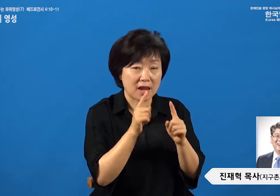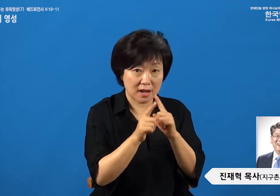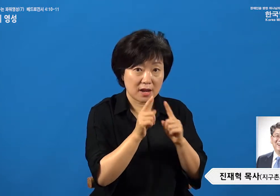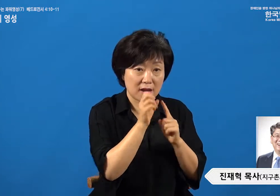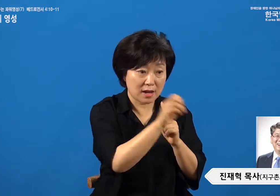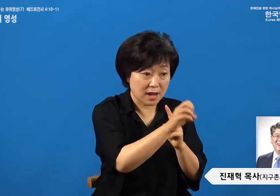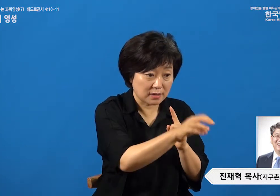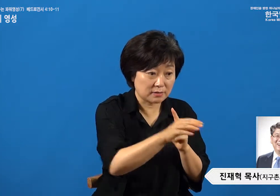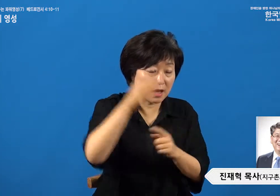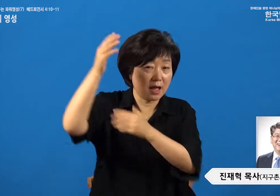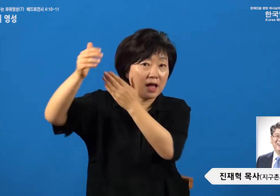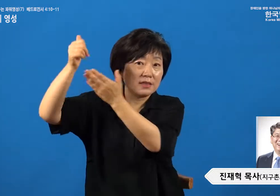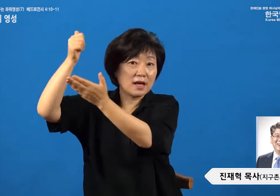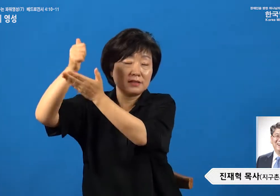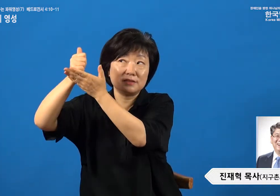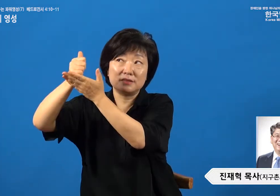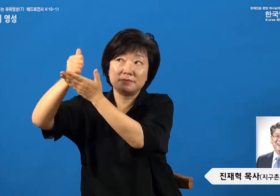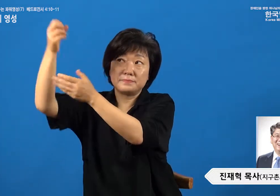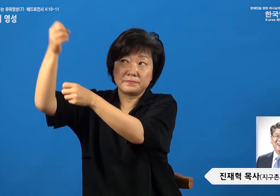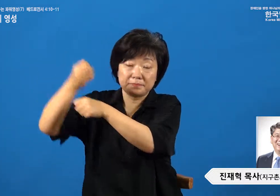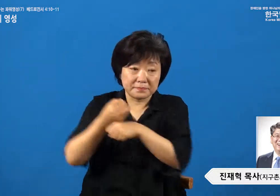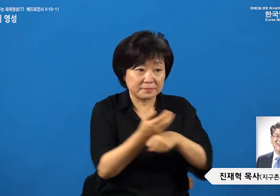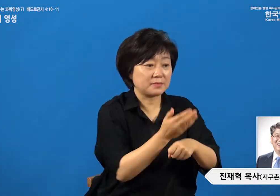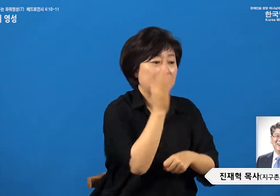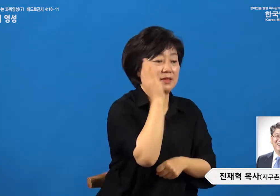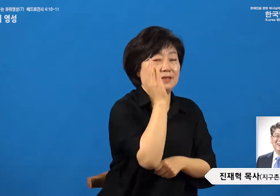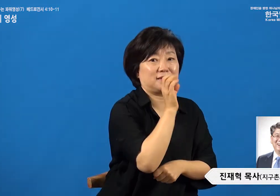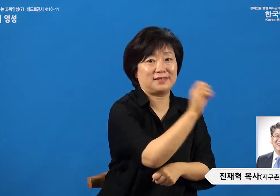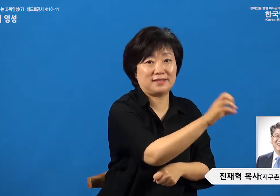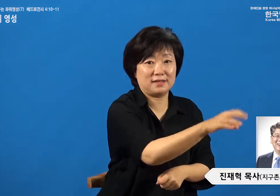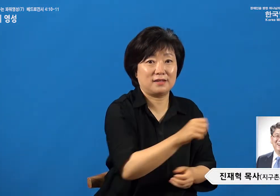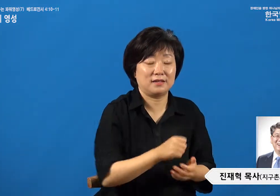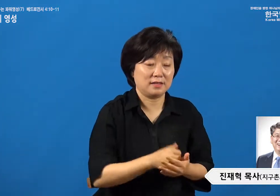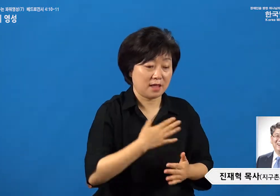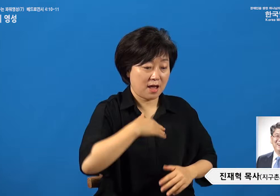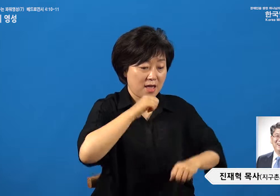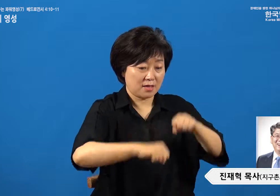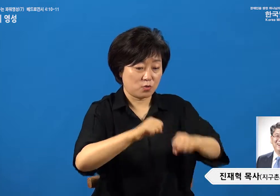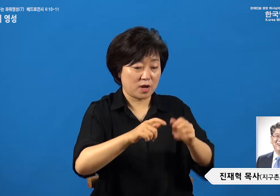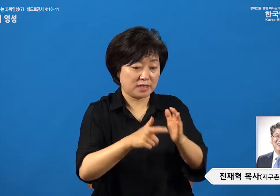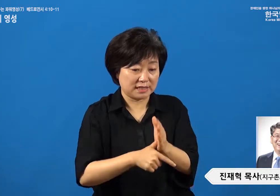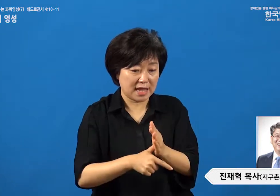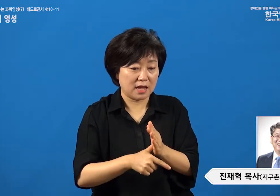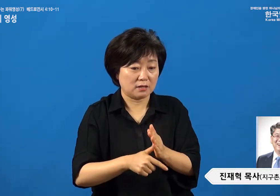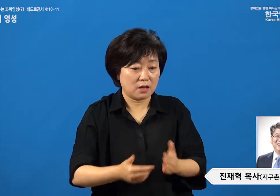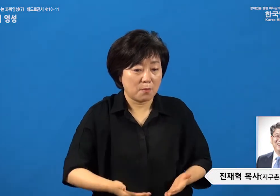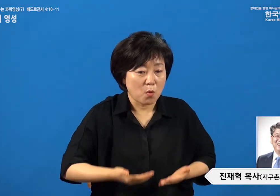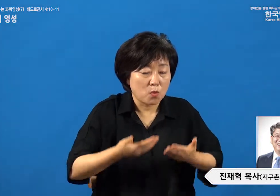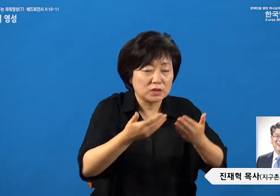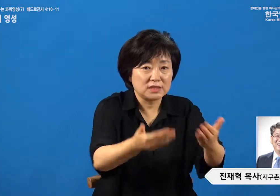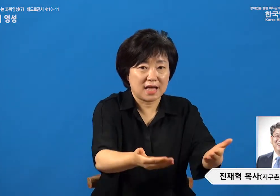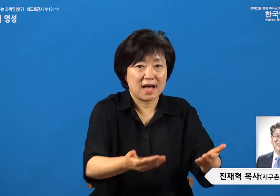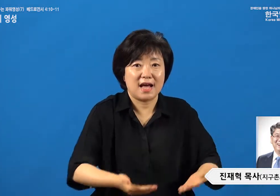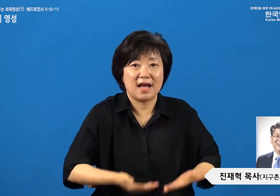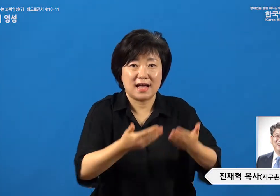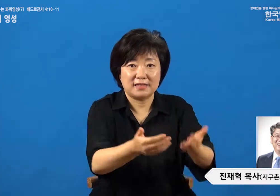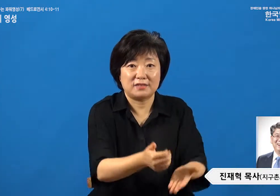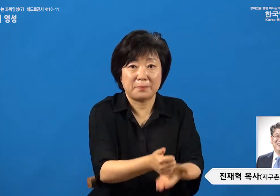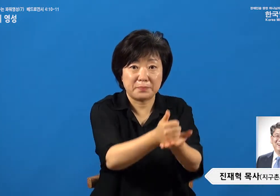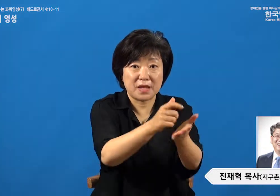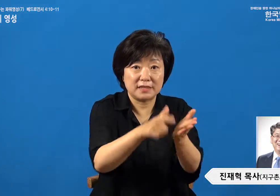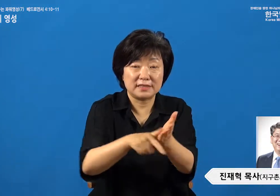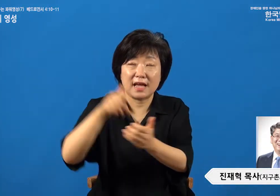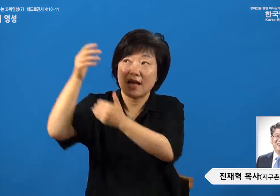말하려고 하거든 하나님의 말씀을 하는 것 같이 하고, 너희가 누구든지 행동으로 봉사와 섬김을